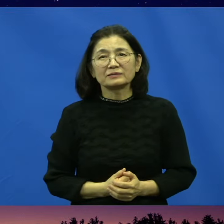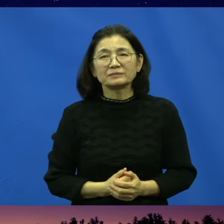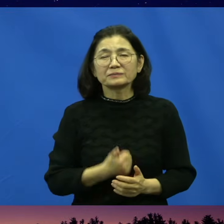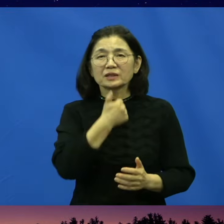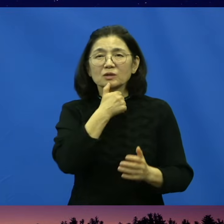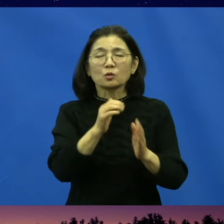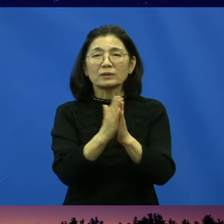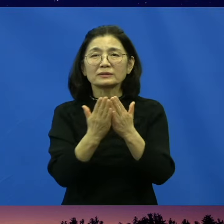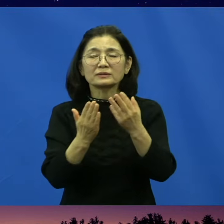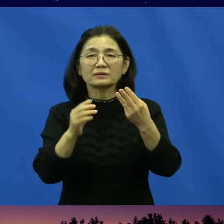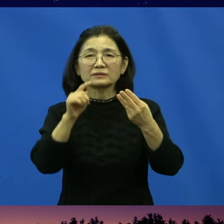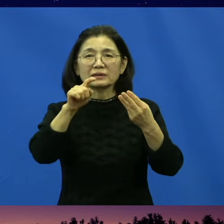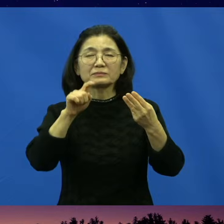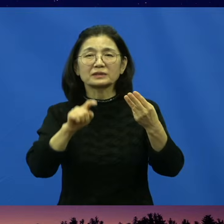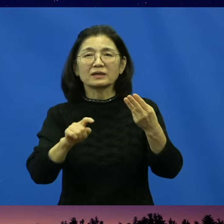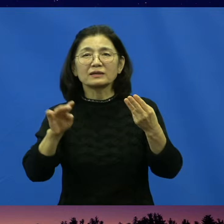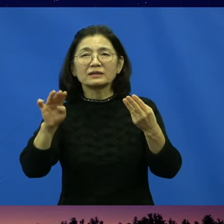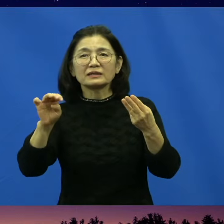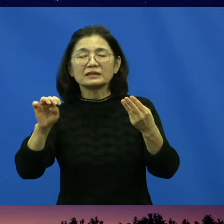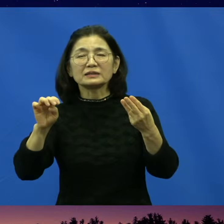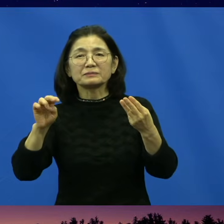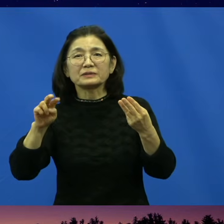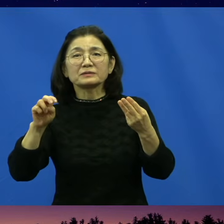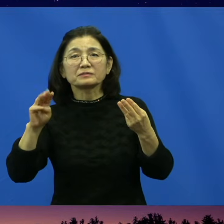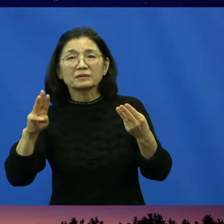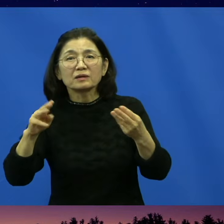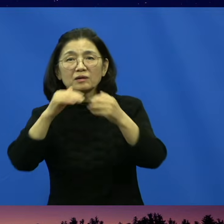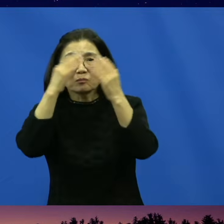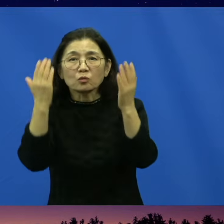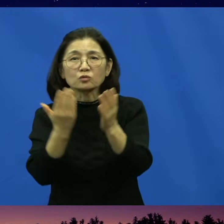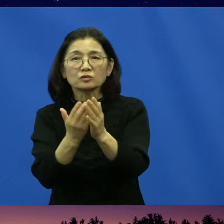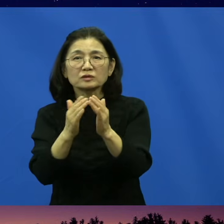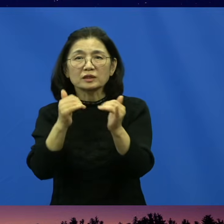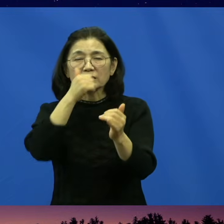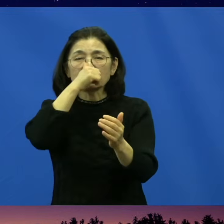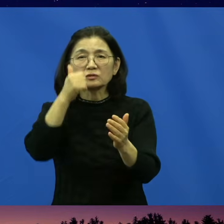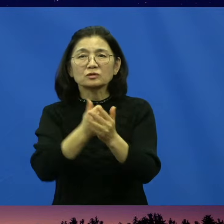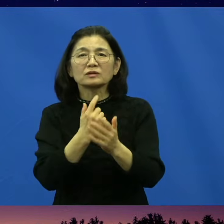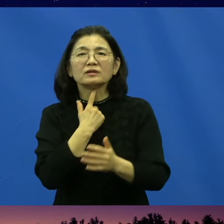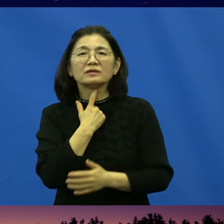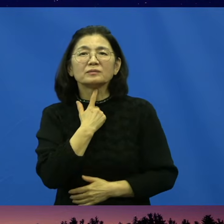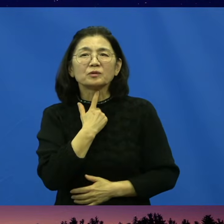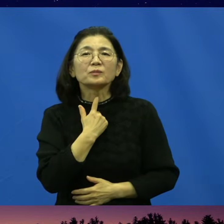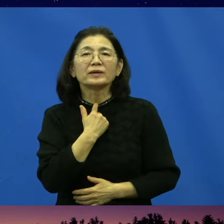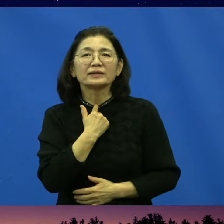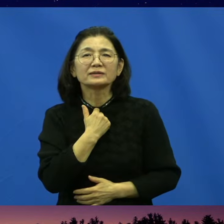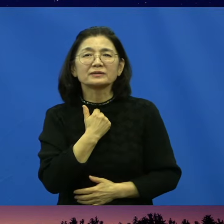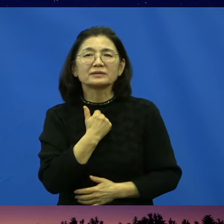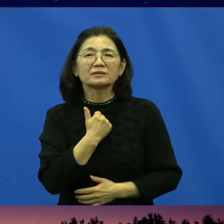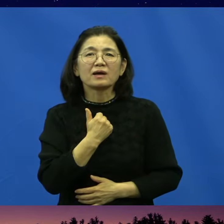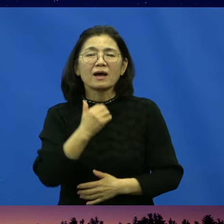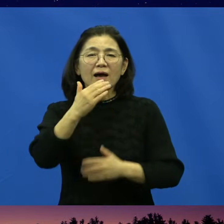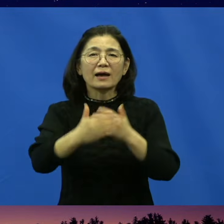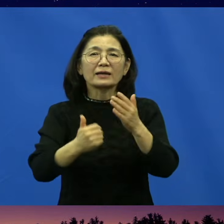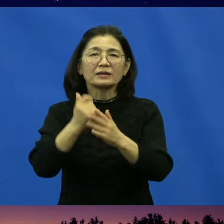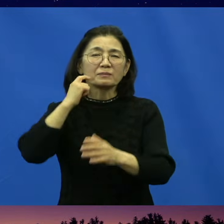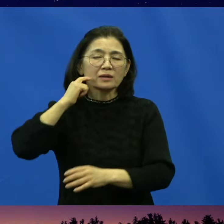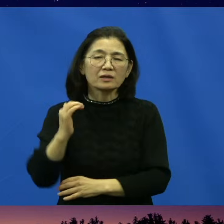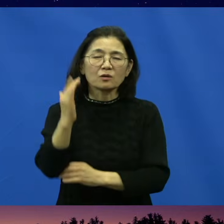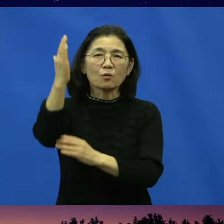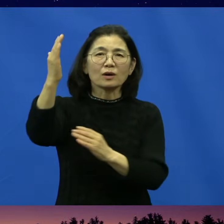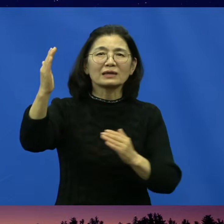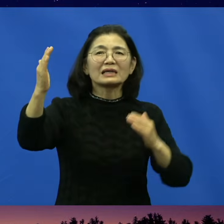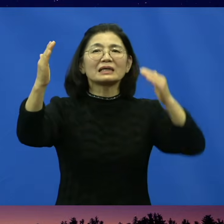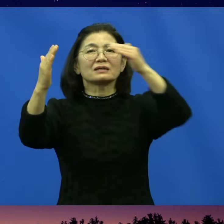로마서 3장 23절 24절 말씀 보면은 모든 사람이 죄를 범하였음에 하나님의 영광에 이르지